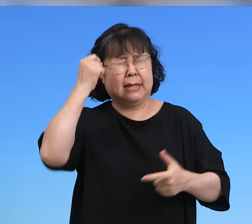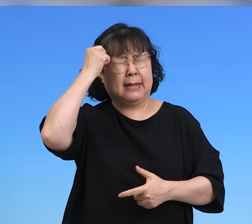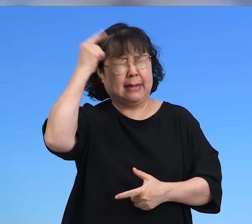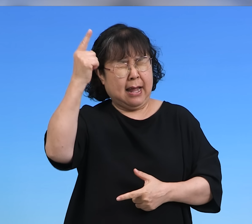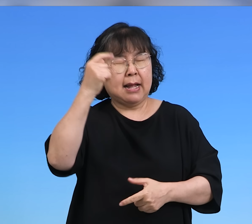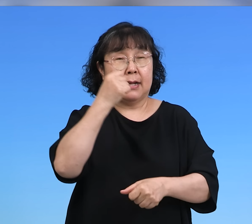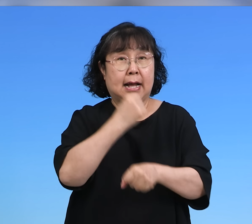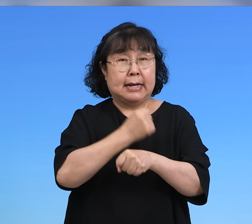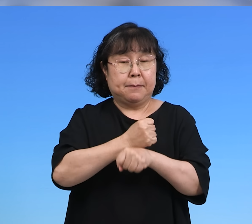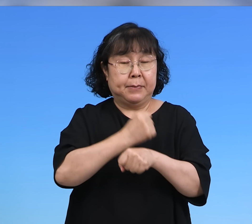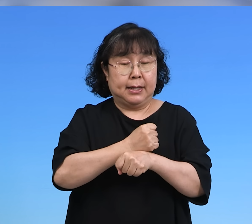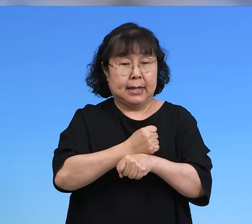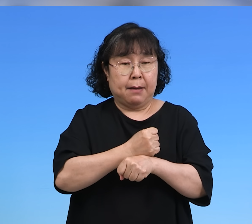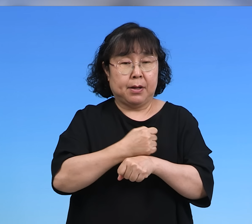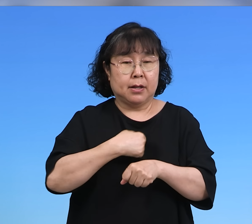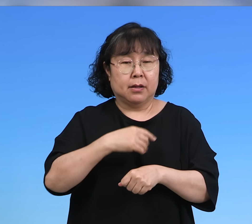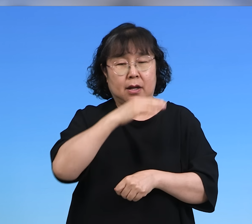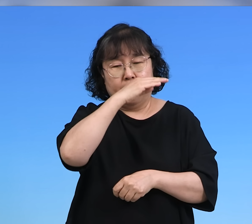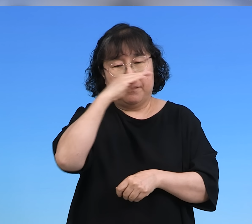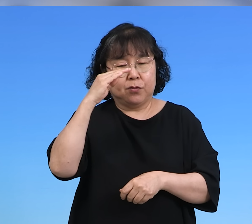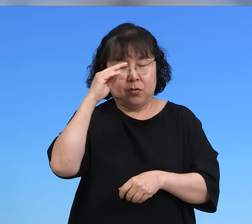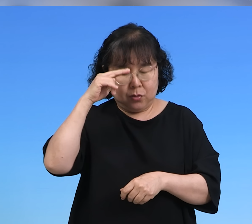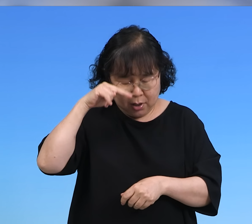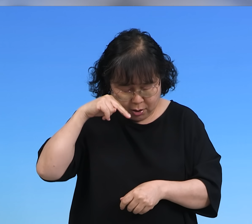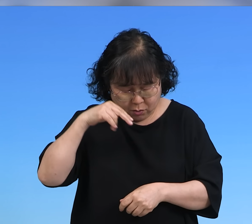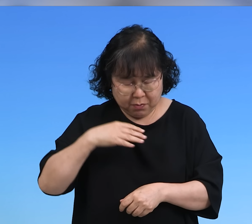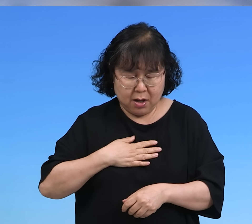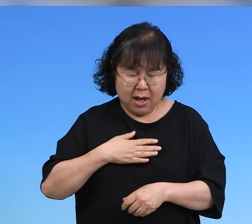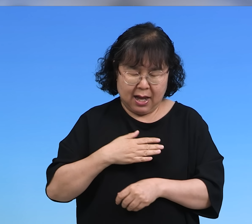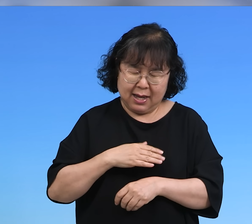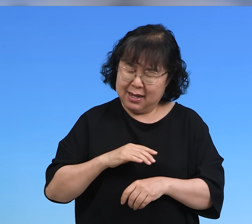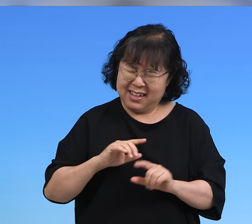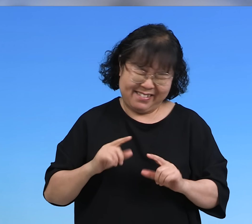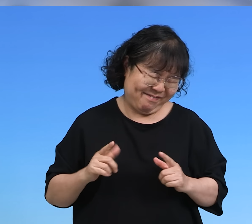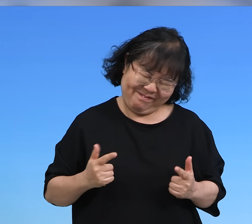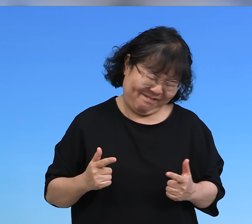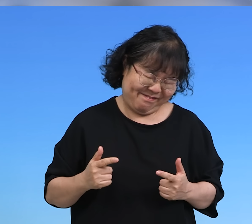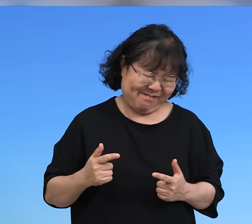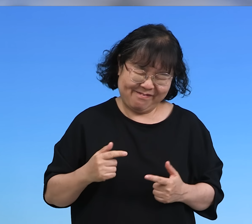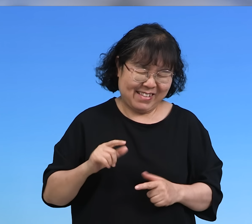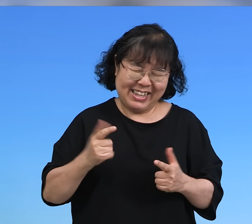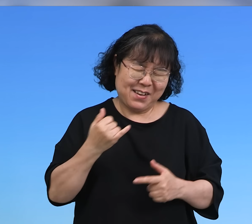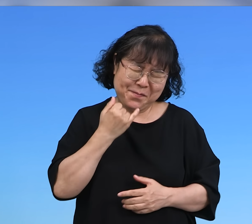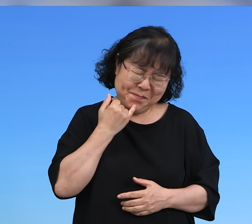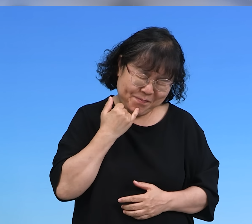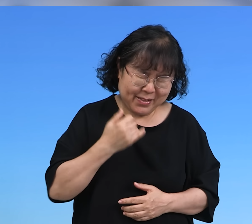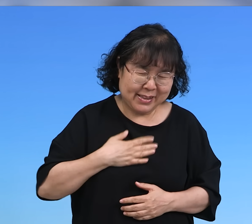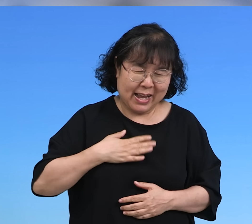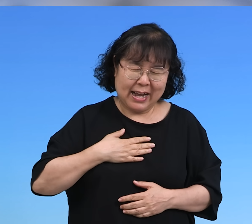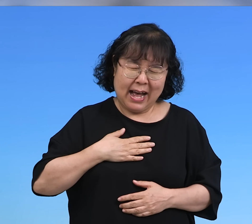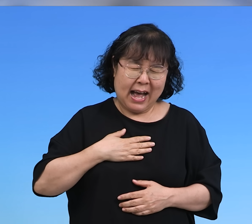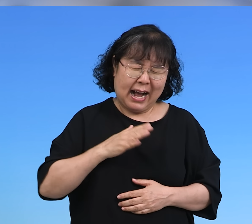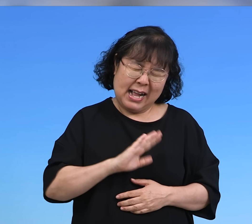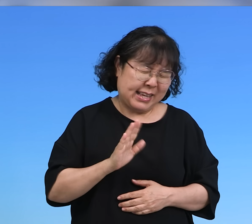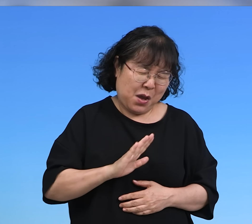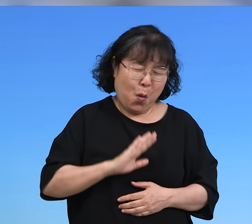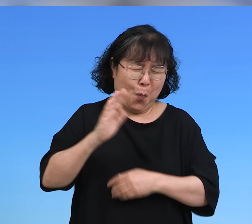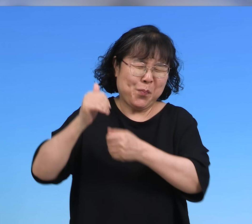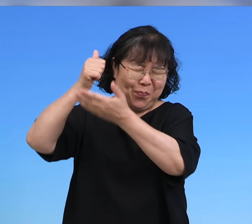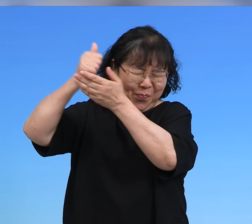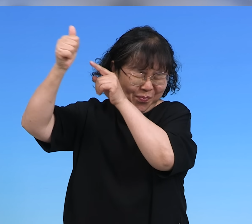대단하십니다. 그러면요 제가 이제 막 눈착 깔고, 아니 뭐 제가 했나요? 뭐 하나님이 하셨죠. 이러면 이제 눈 까는